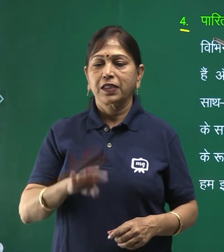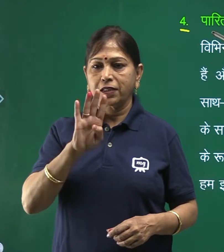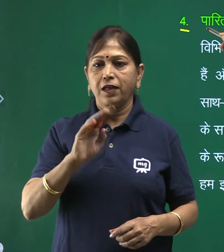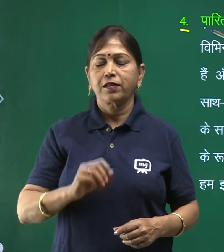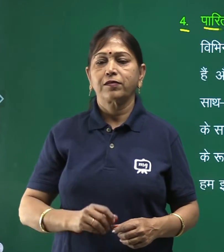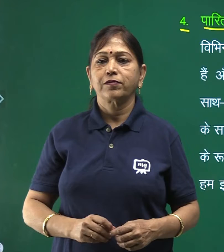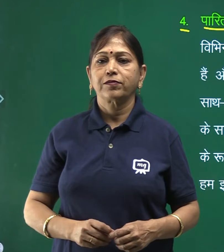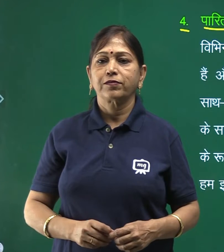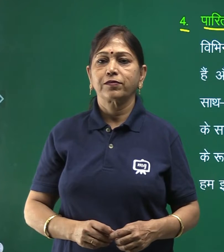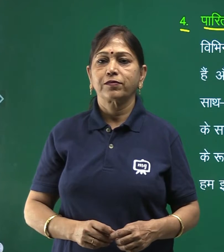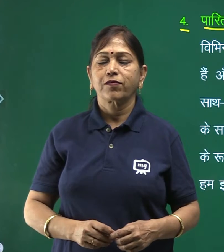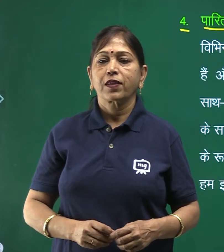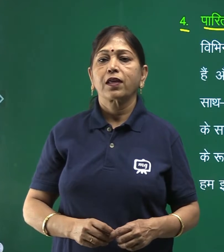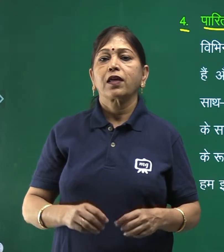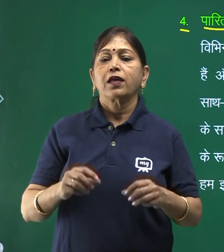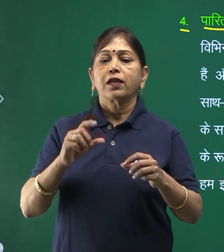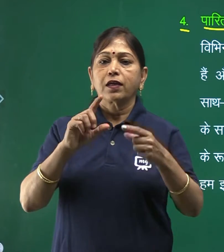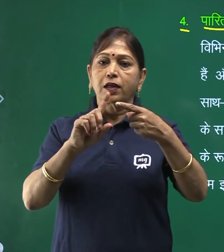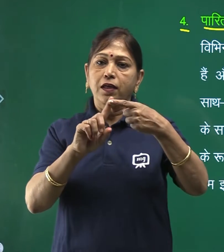चार पारितंत्र